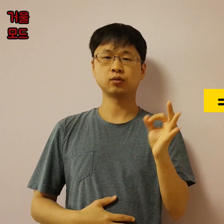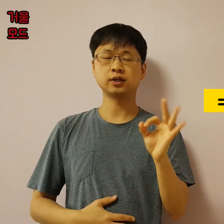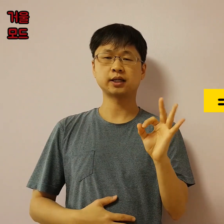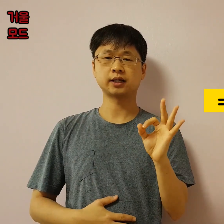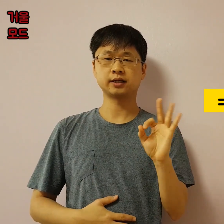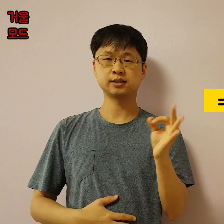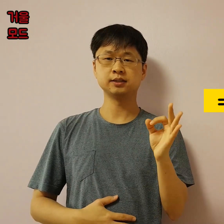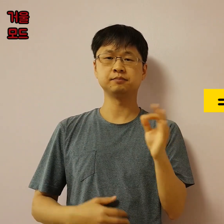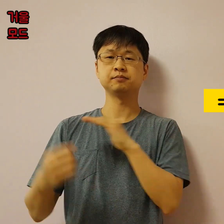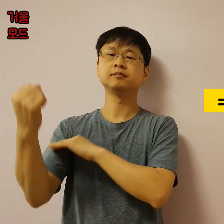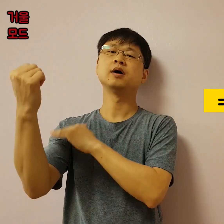돈을 나타내는